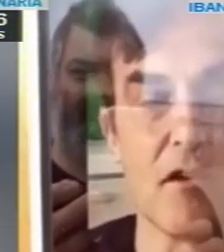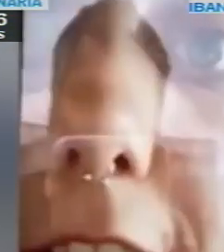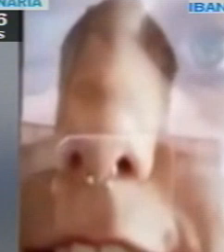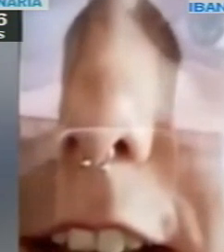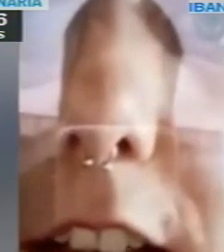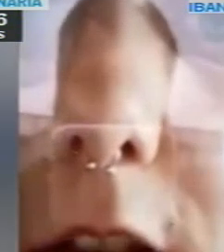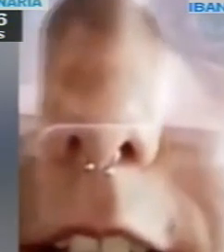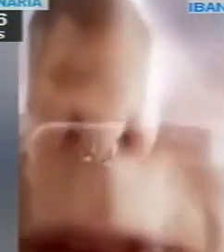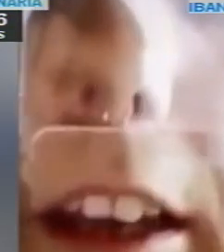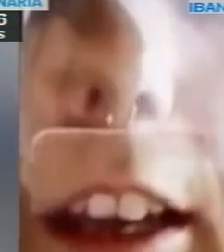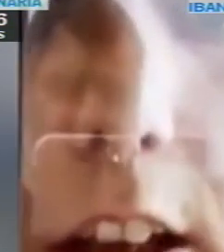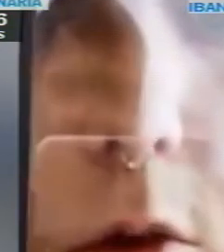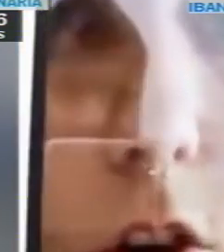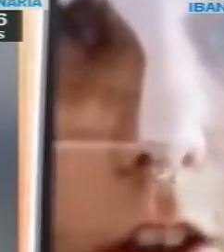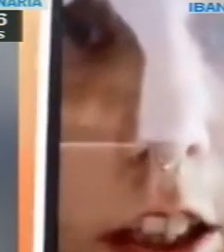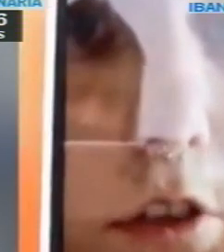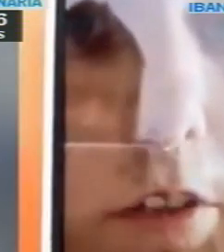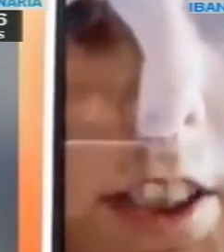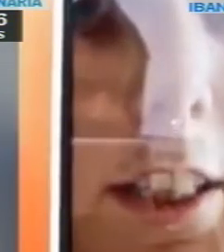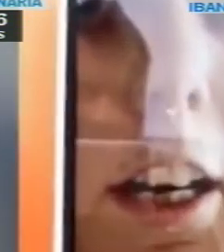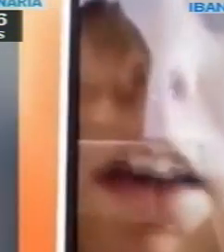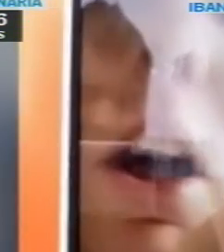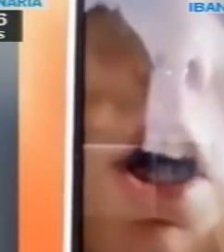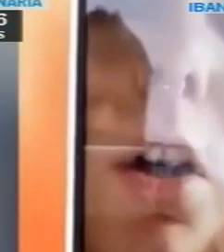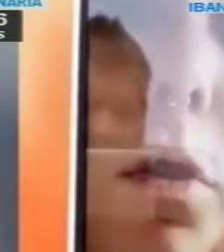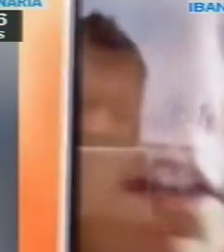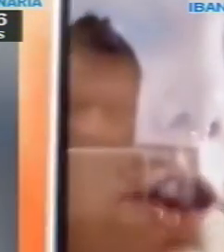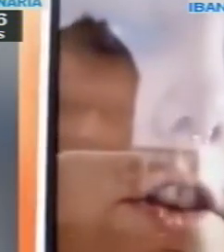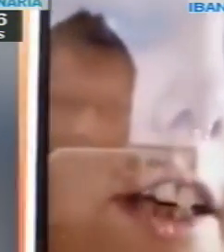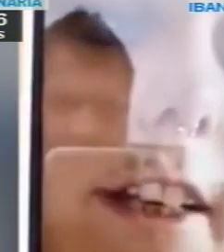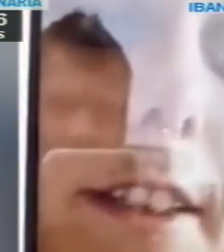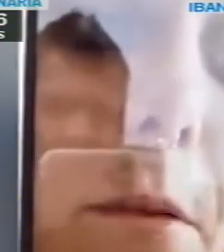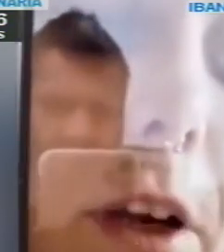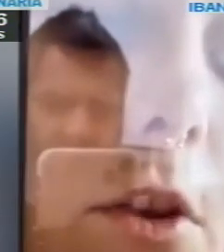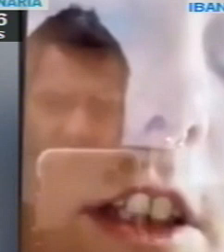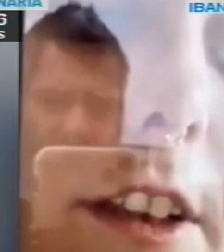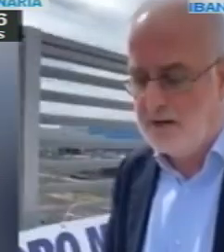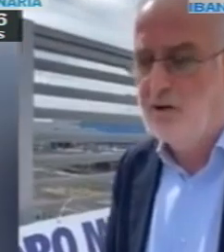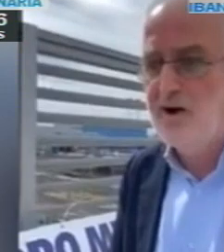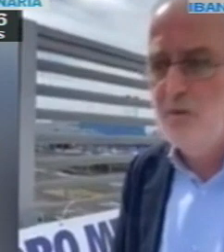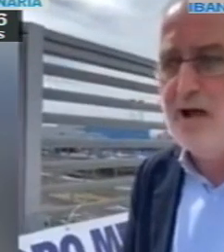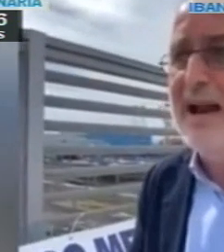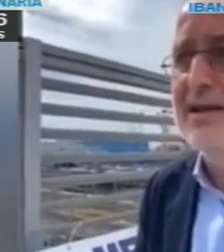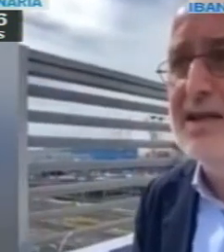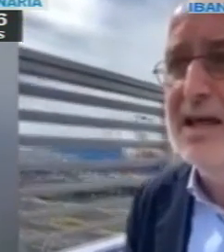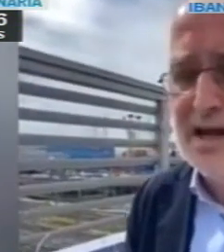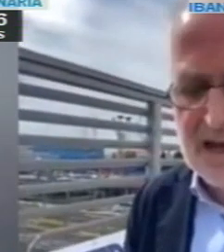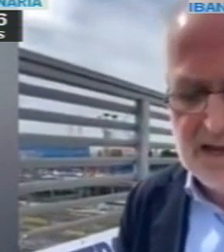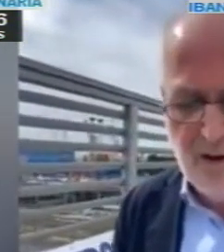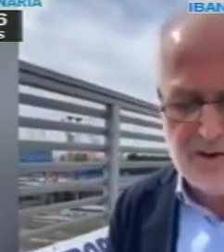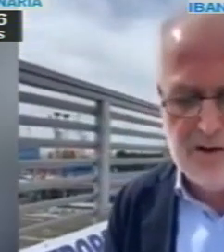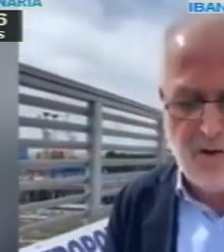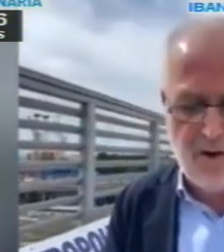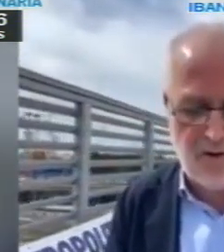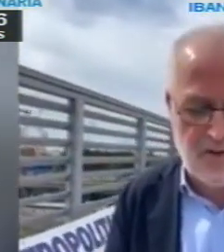a quella fase 2 di riaperture d'aziende che nel solo Veneto riporterà al lavoro 1.200.000 persone. Dovremo garantire che